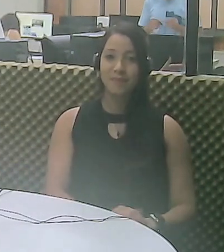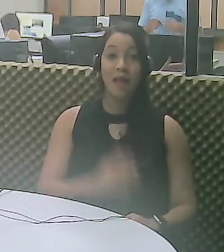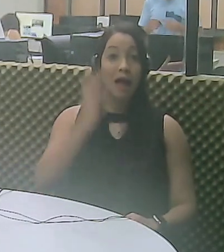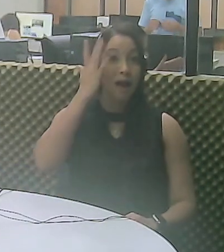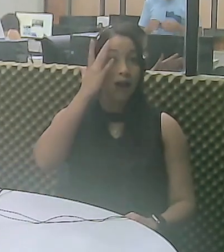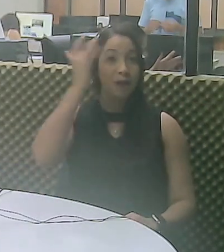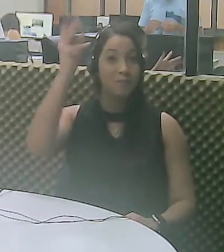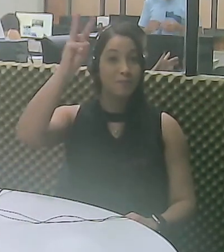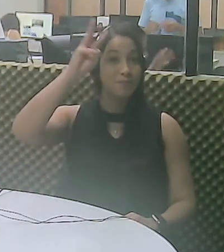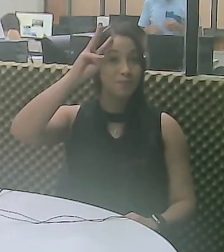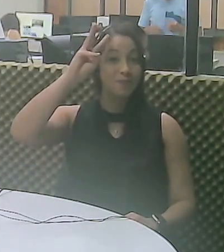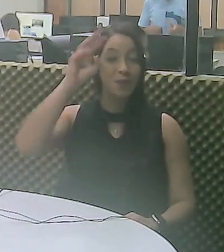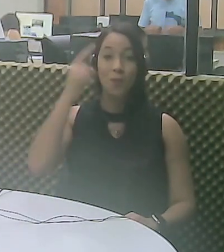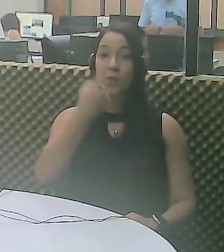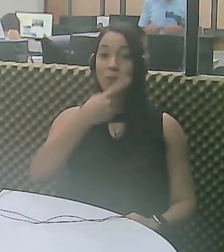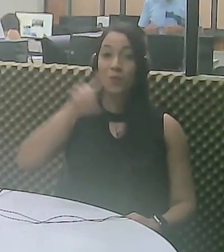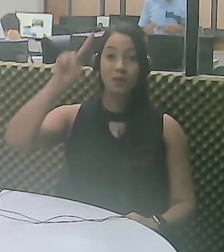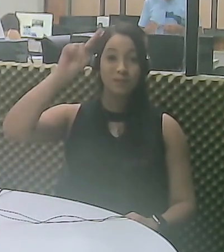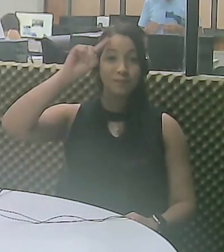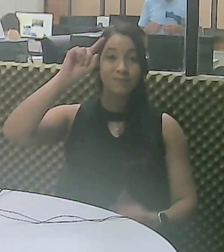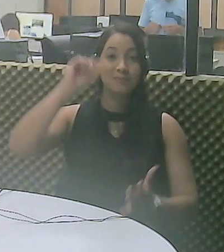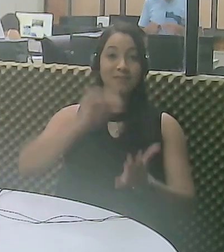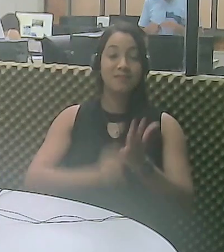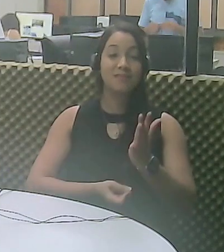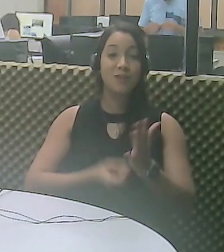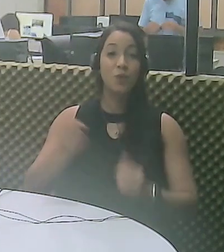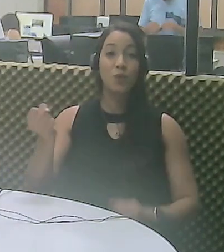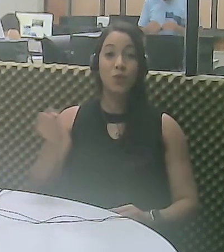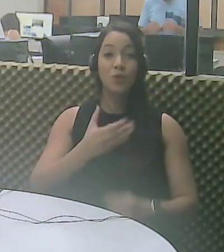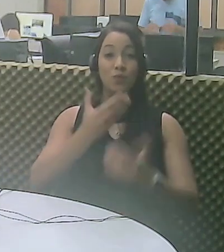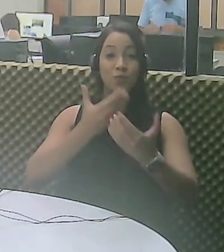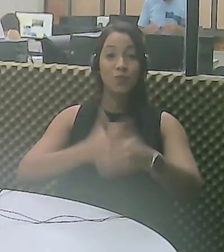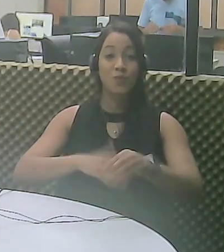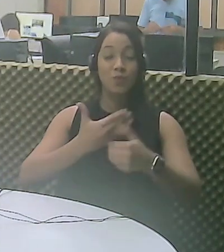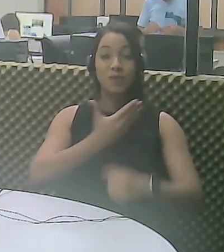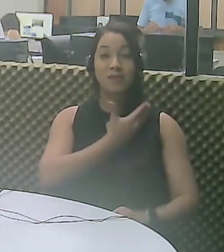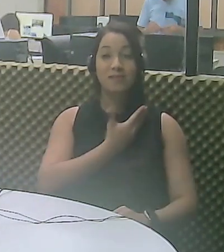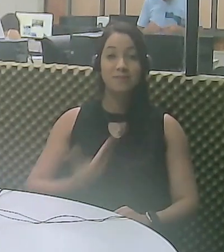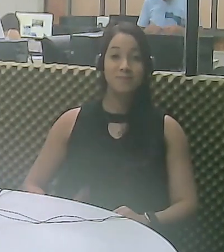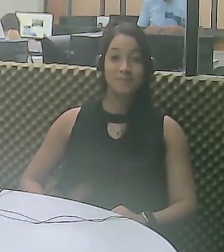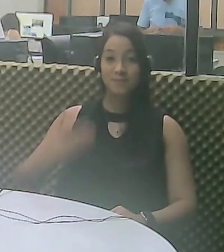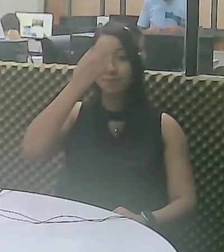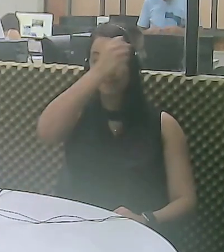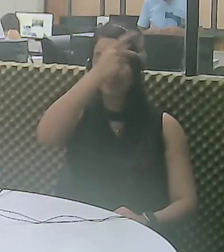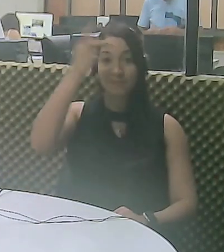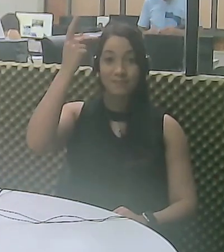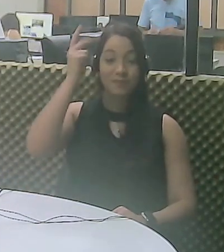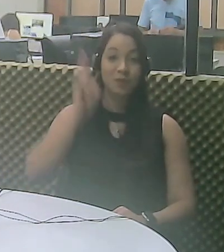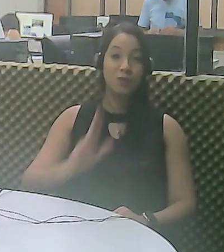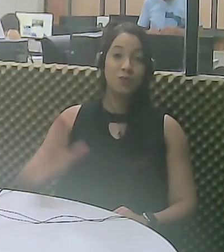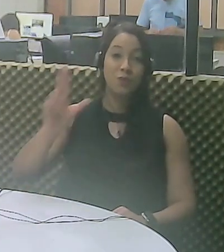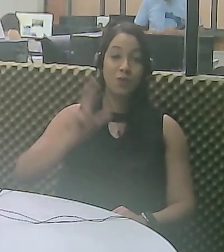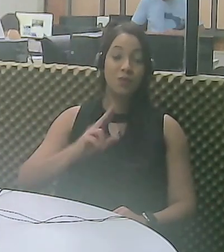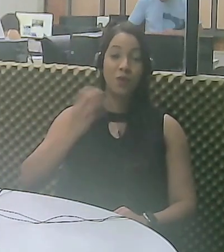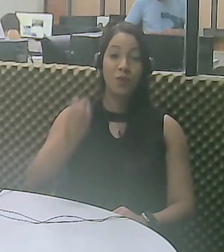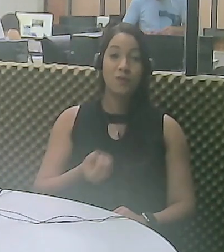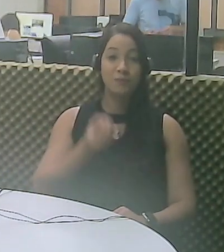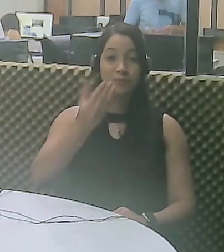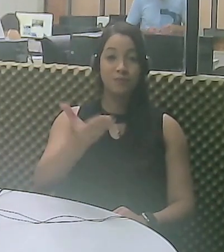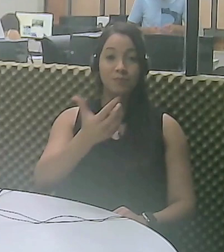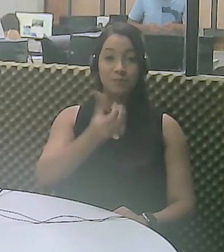Amanhã, terça-feira, é o último dia de inscrição para o novo concurso público da Prefeitura de Uberlândia. São